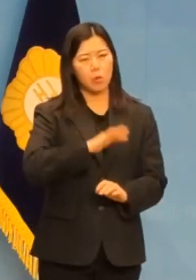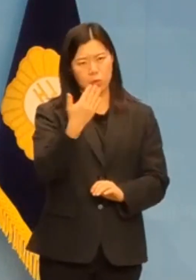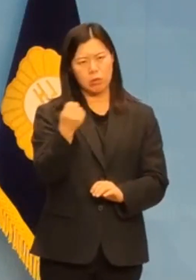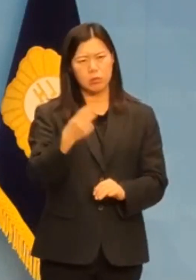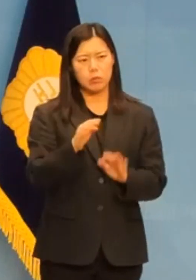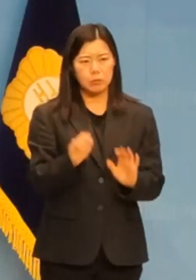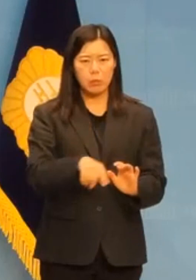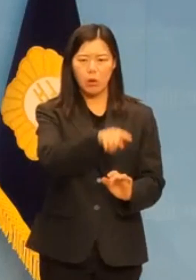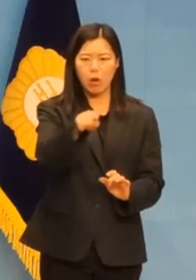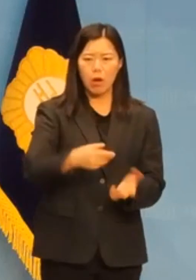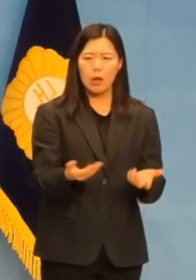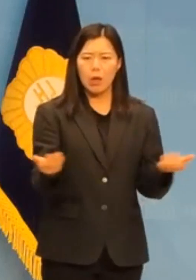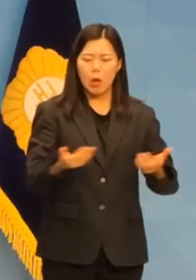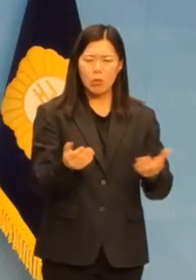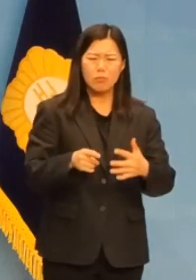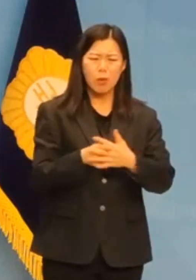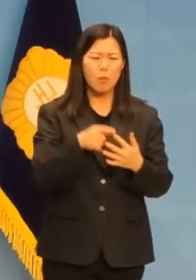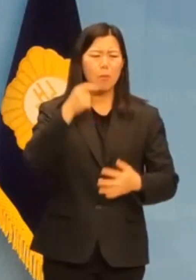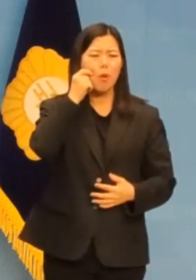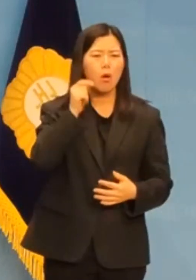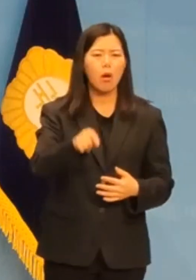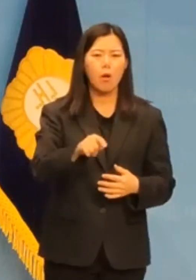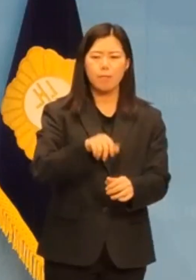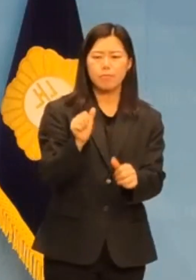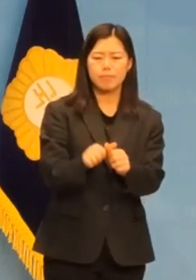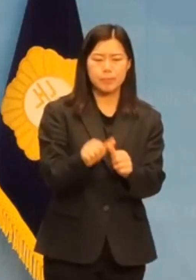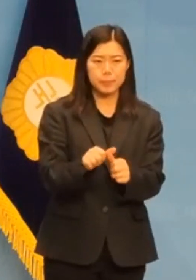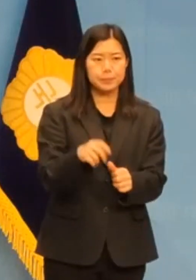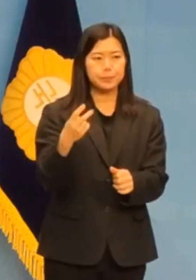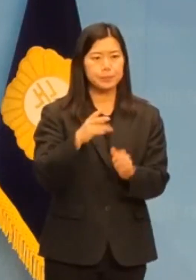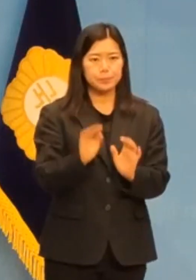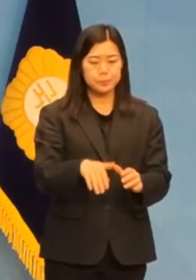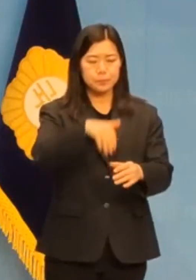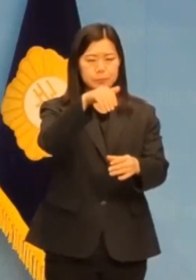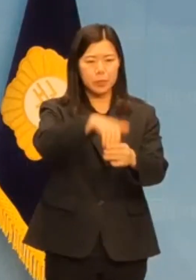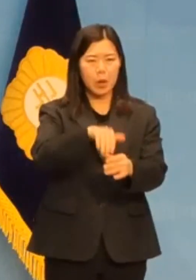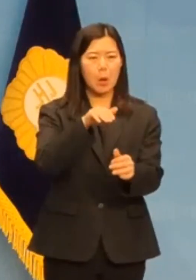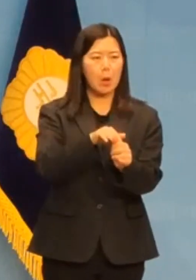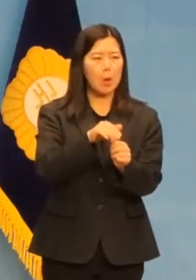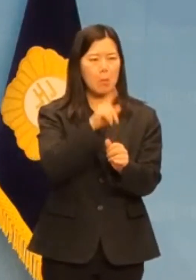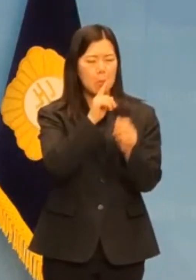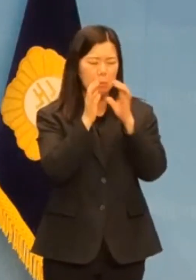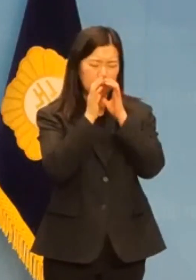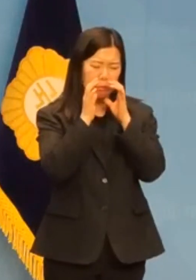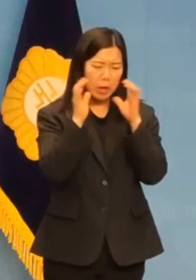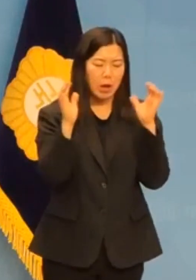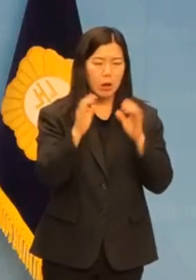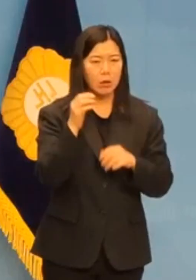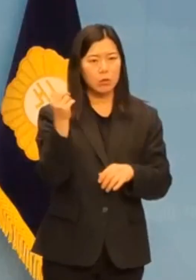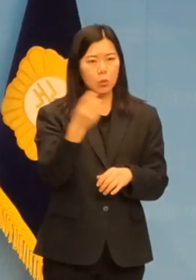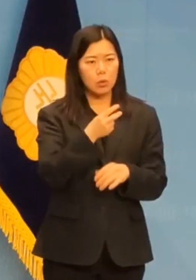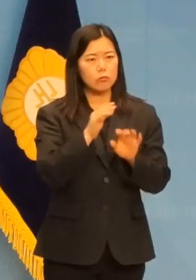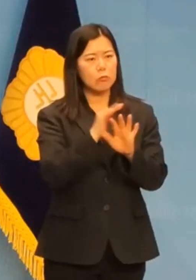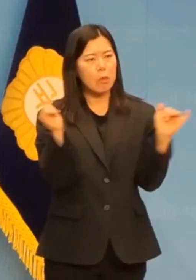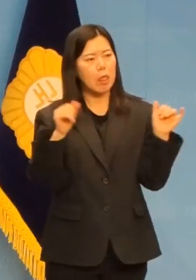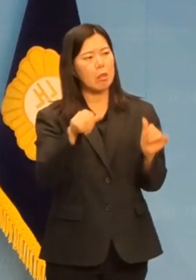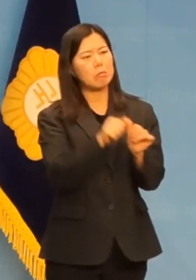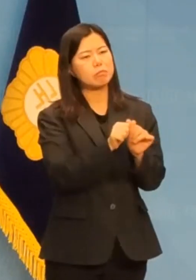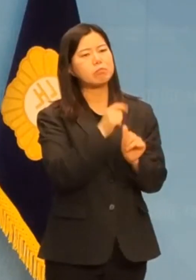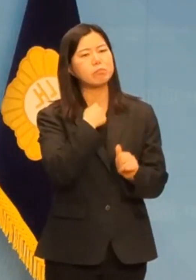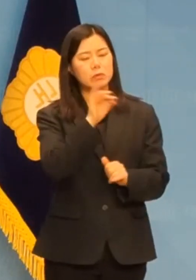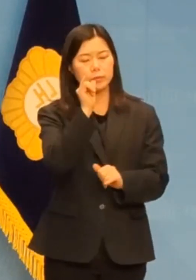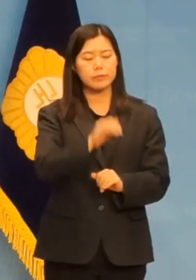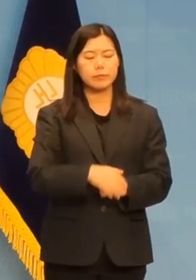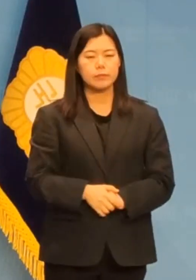업무조차 제대로 파악하지 못했다는 비판과 함께 선거 개입 논란까지 자초하며 국민적 질타를 받은 바